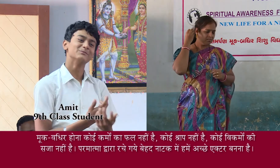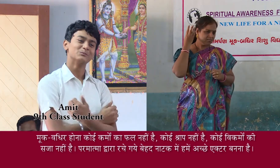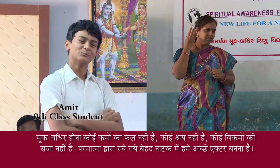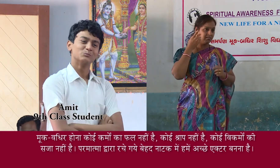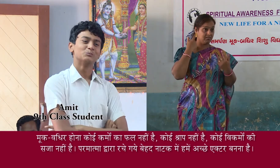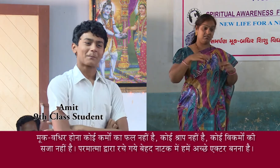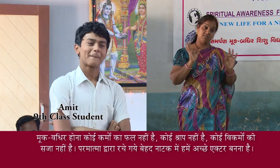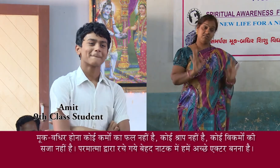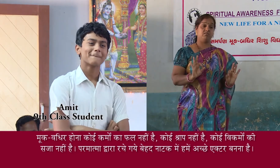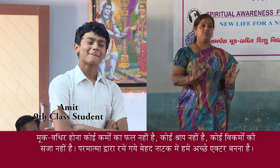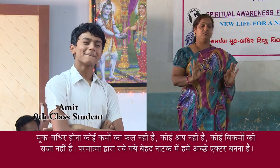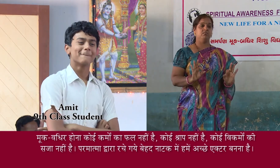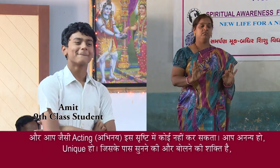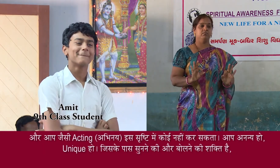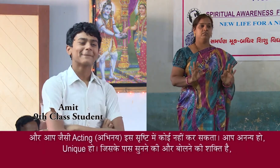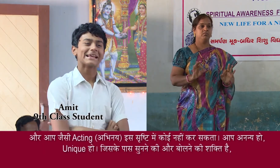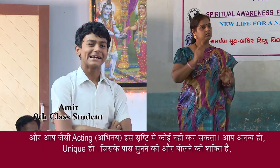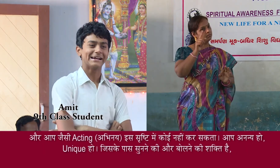हमें अच्छे एक्टर बनना है,